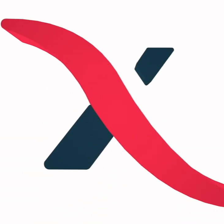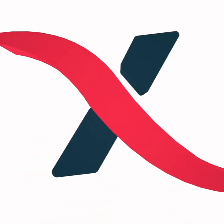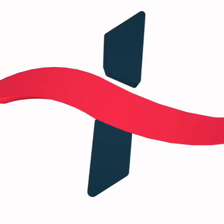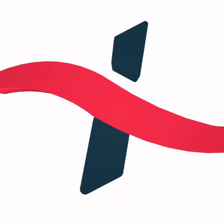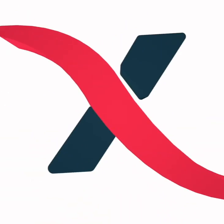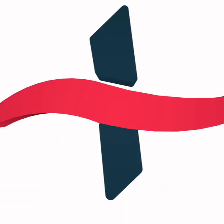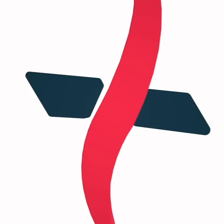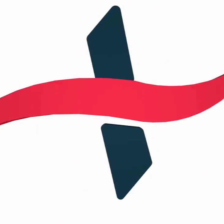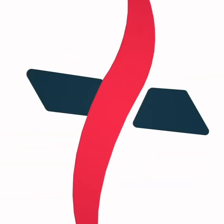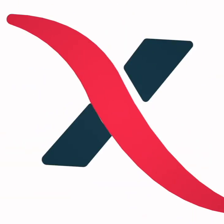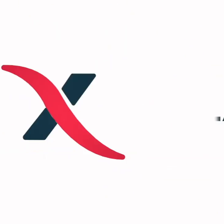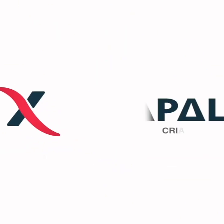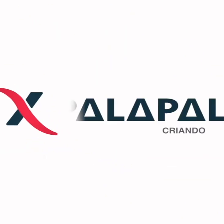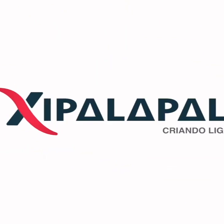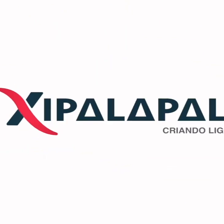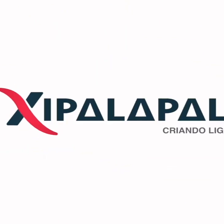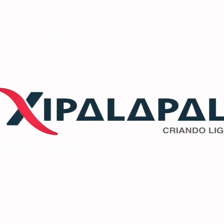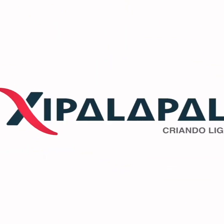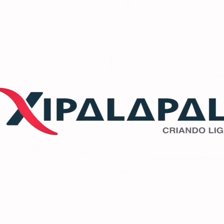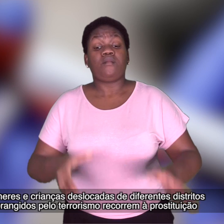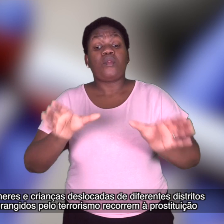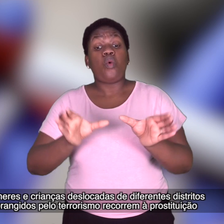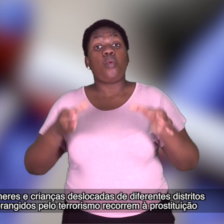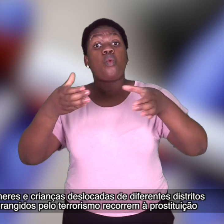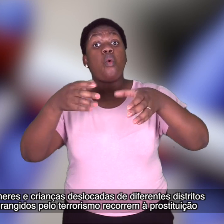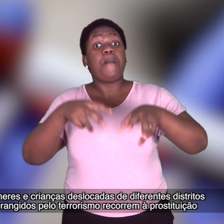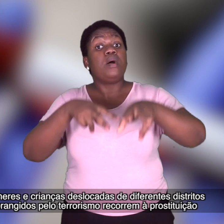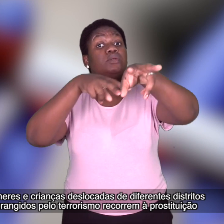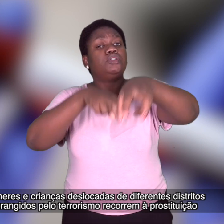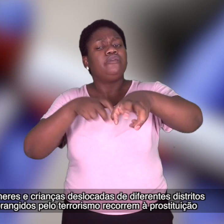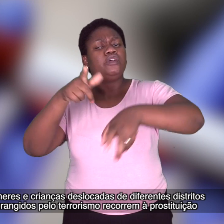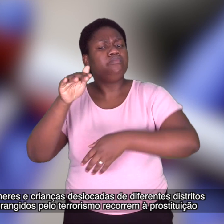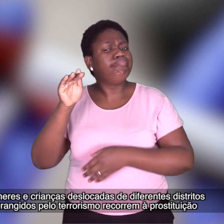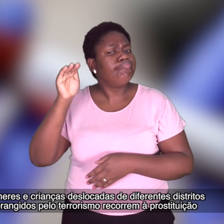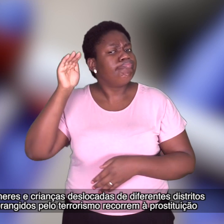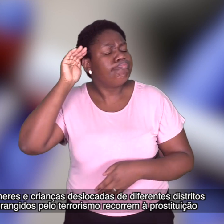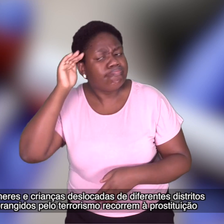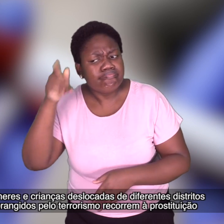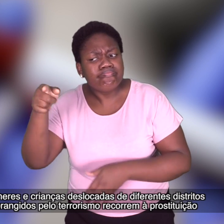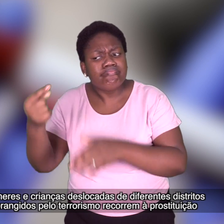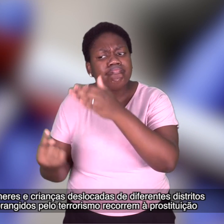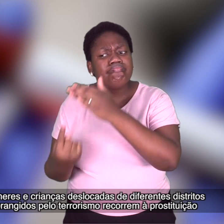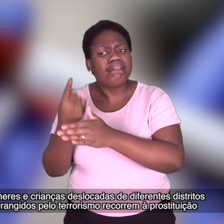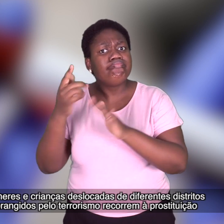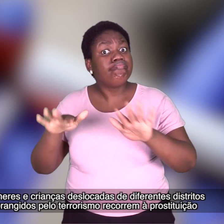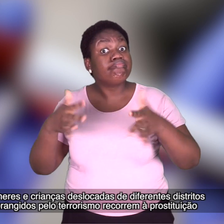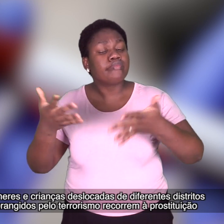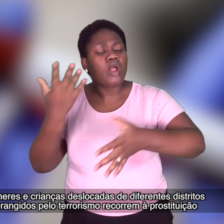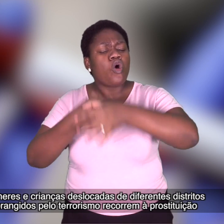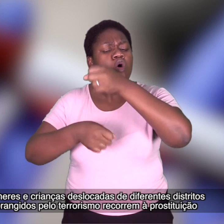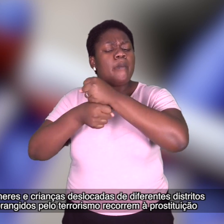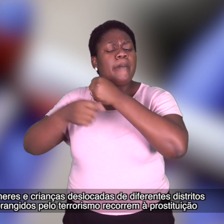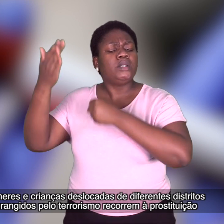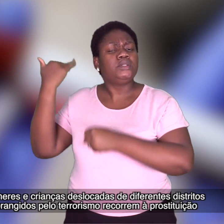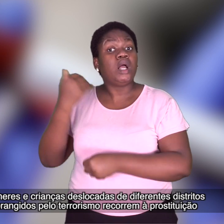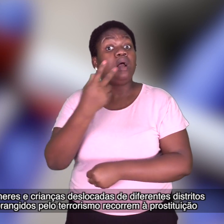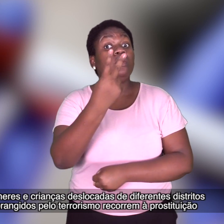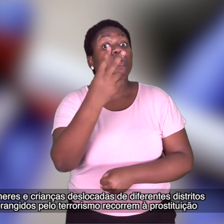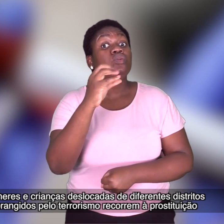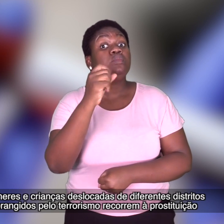Xipalapala Info, edição 23 de novembro. Mulheres e crianças deslocadas de diferentes distritos abrangidos pelo terrorismo recorrem à prostituição